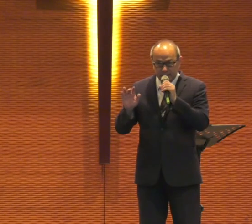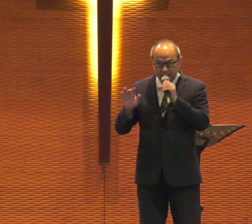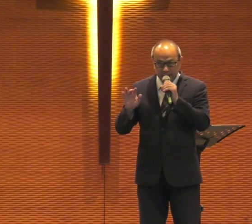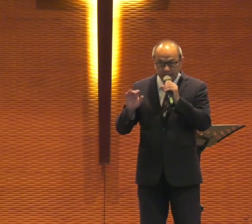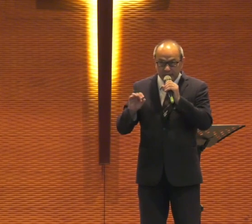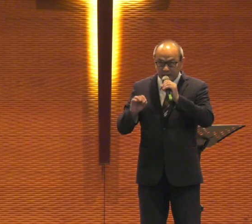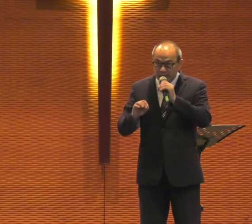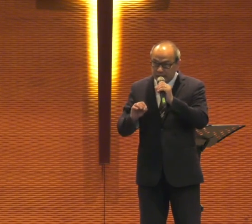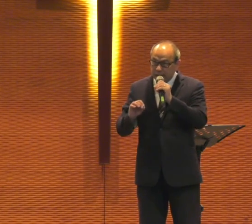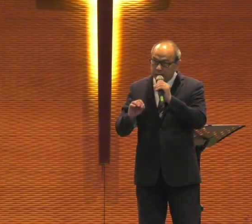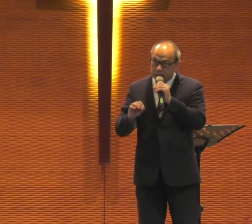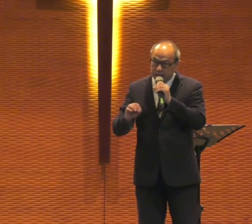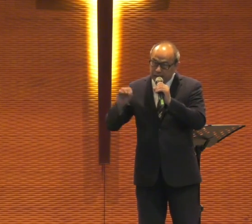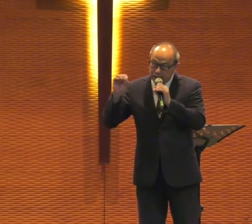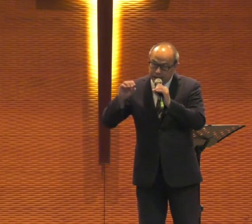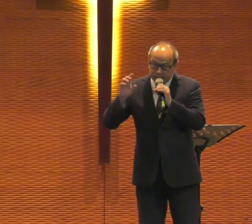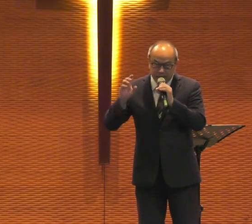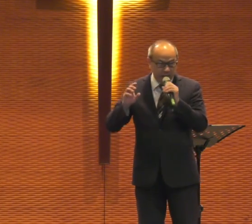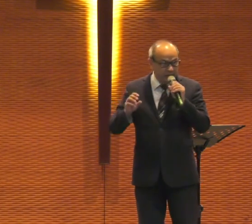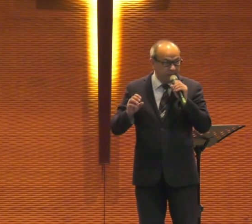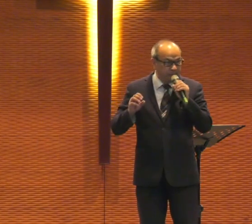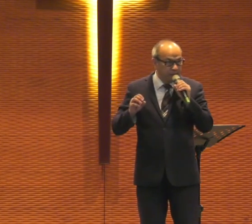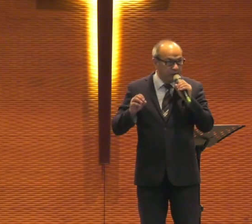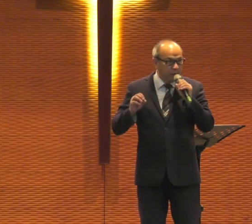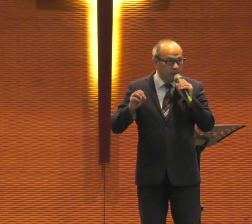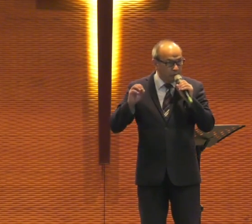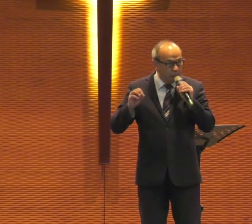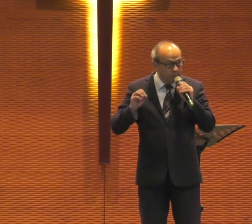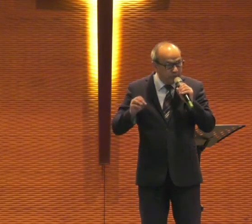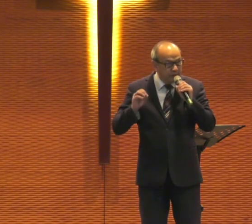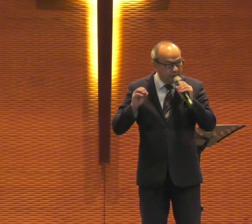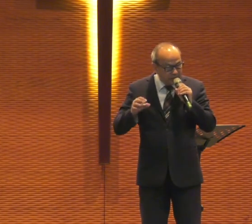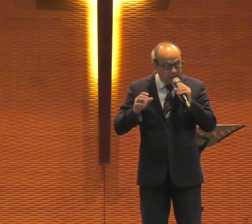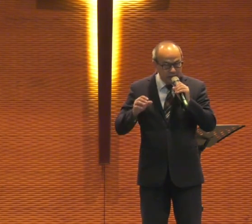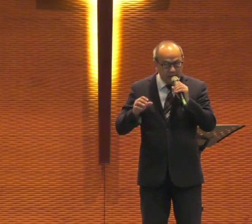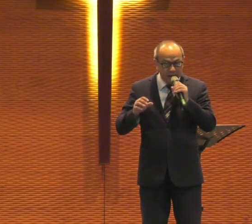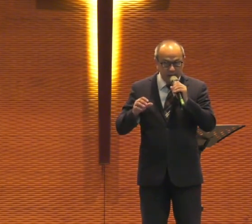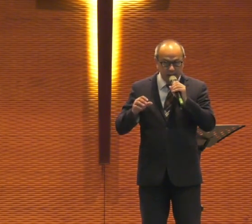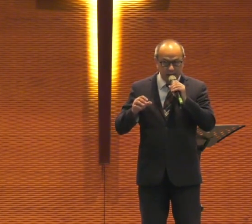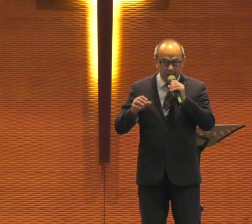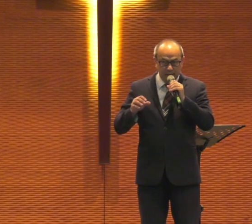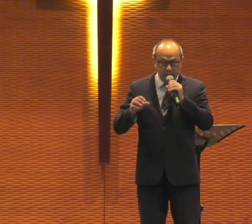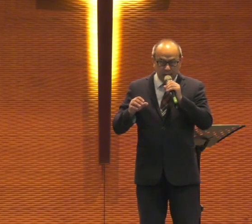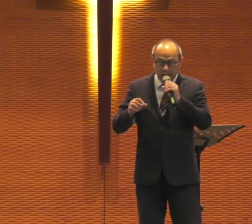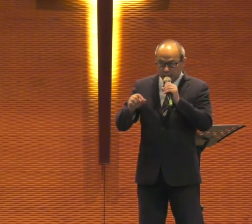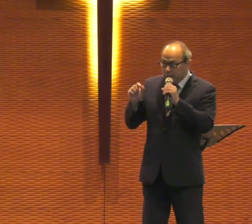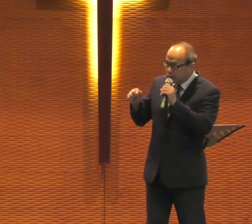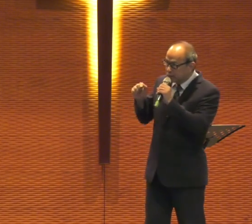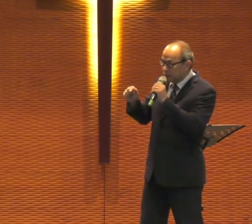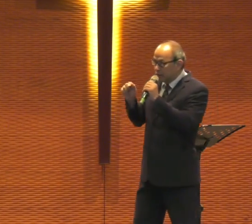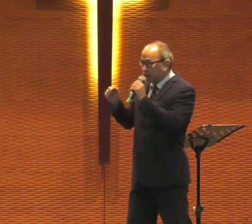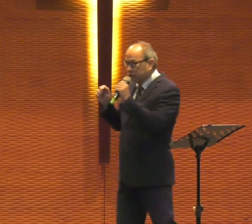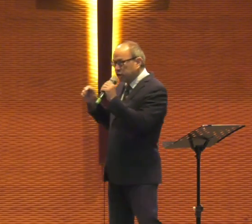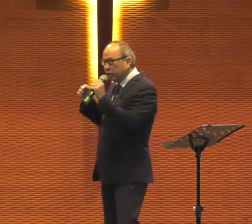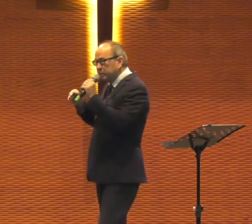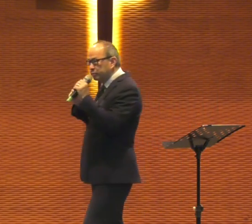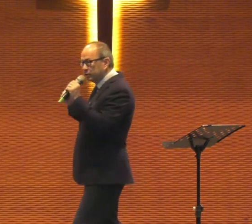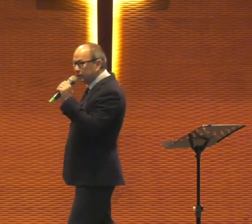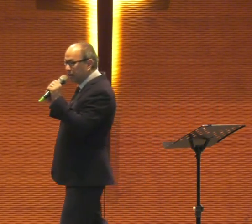听，但是却他的亮带怎样通遍天下。所以声音不是大